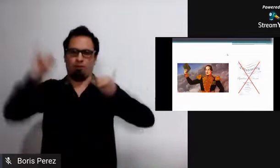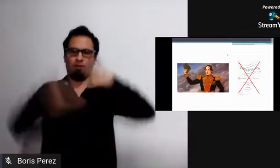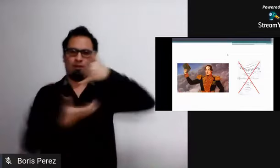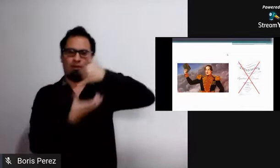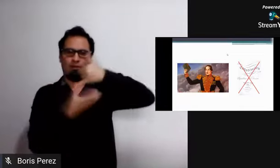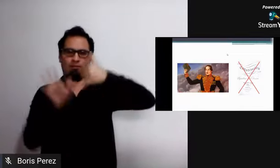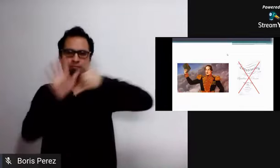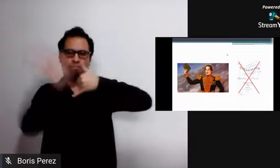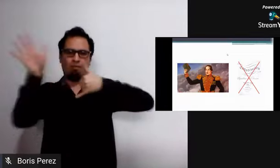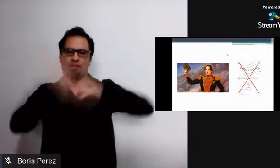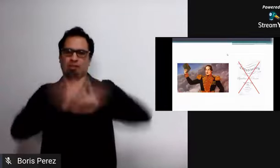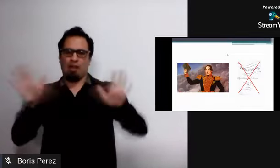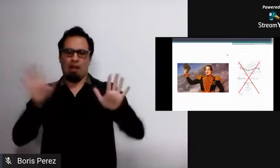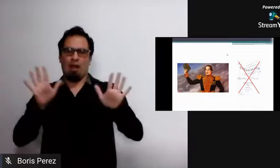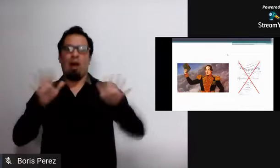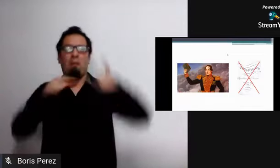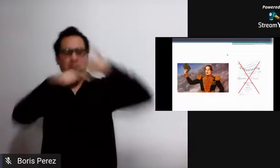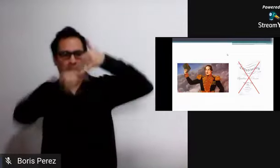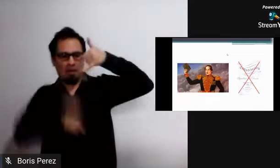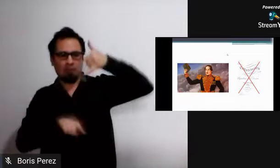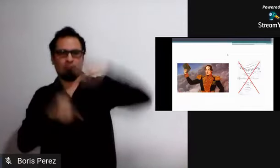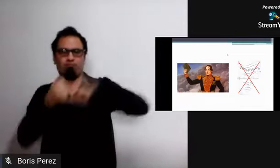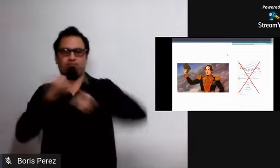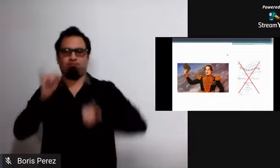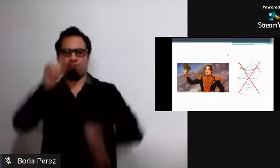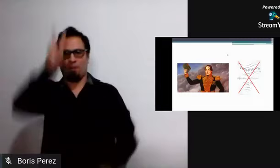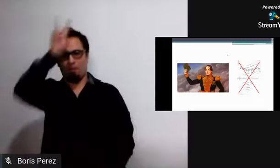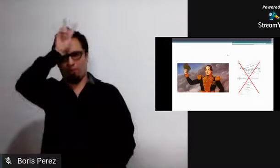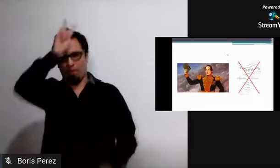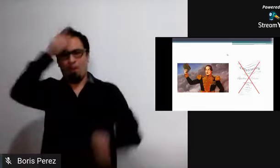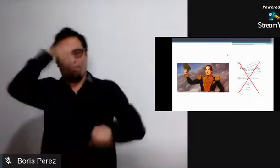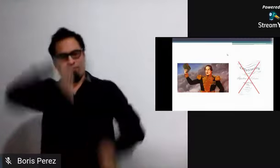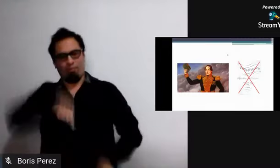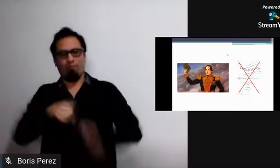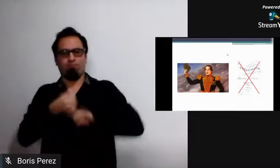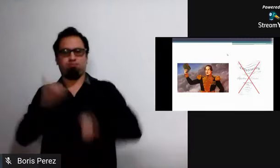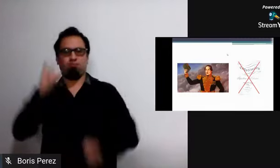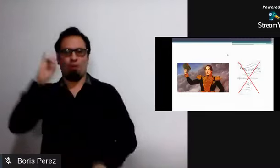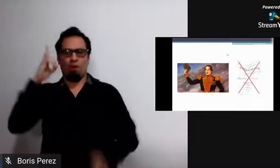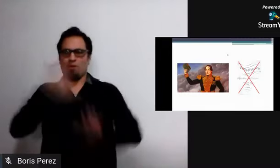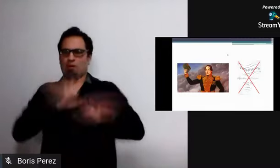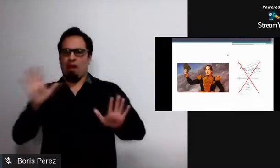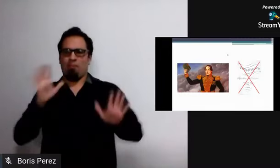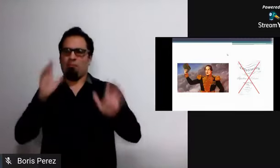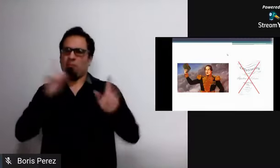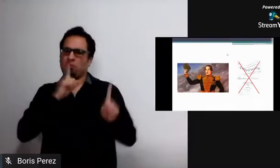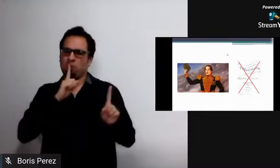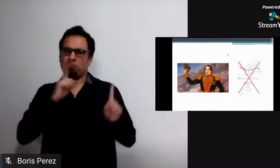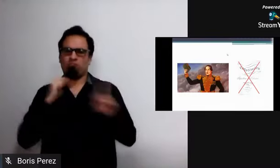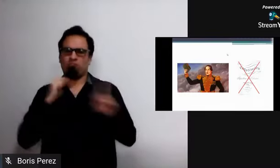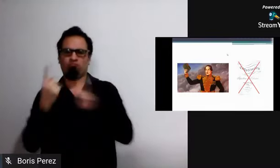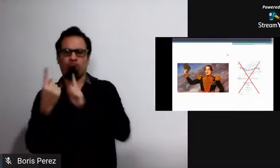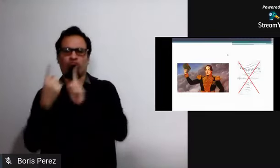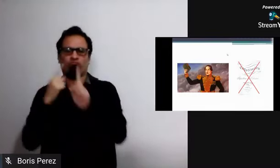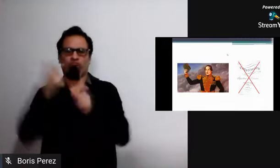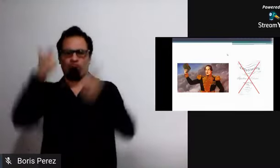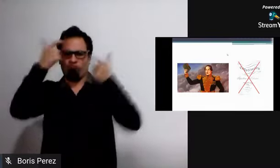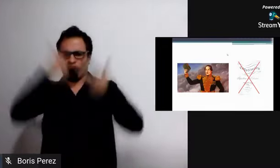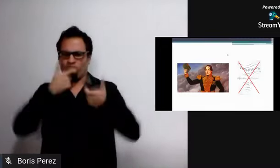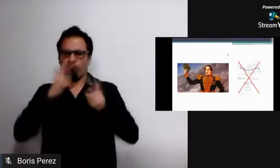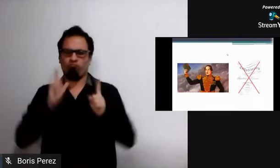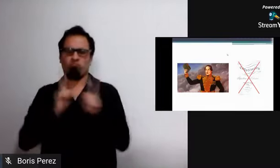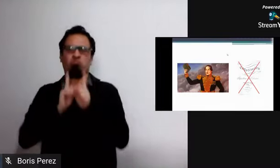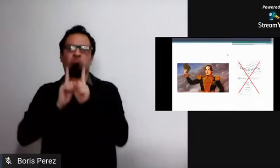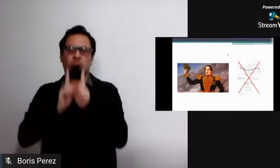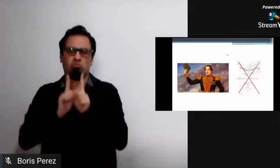empezaron nuevamente a dialogar y también a ver cómo podían generar independencia de ciertos territorios